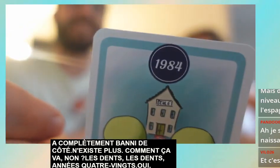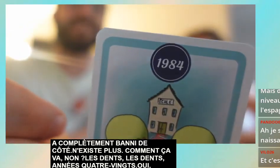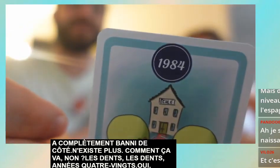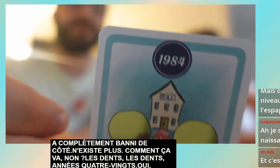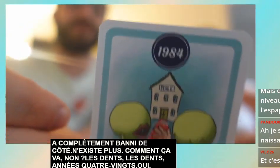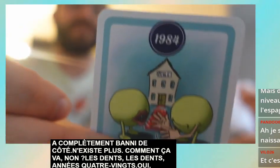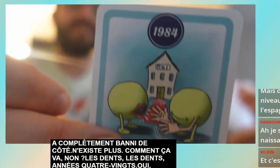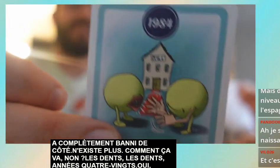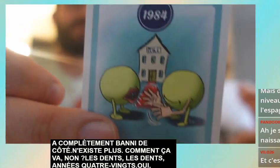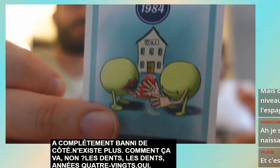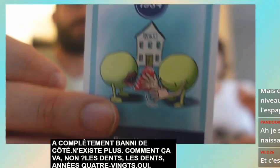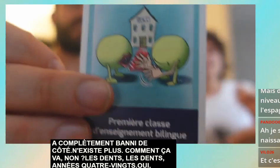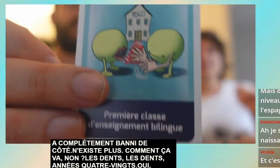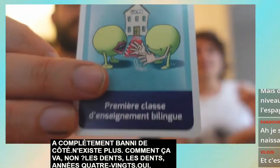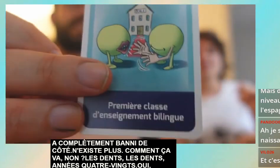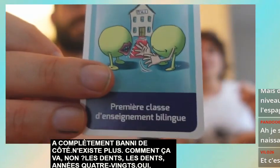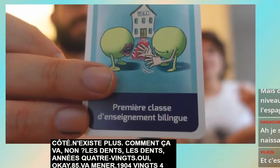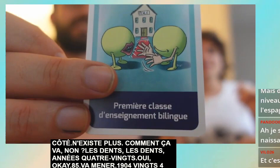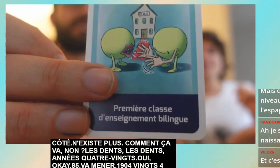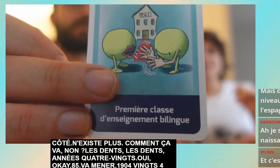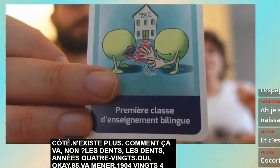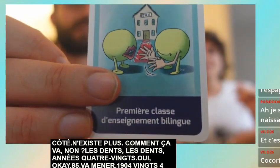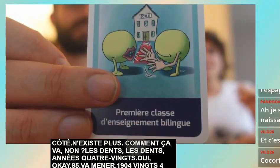1984, du coup, première classe d'enseignement bilingue.